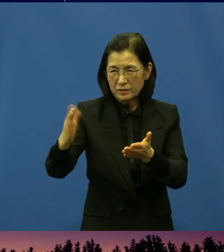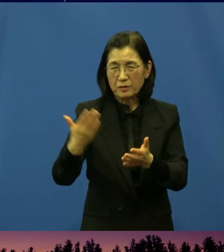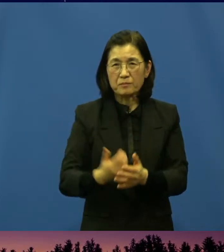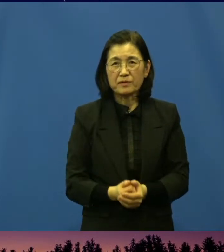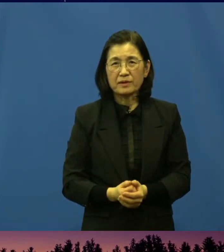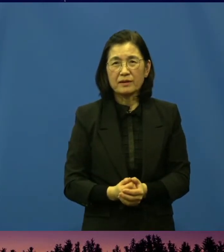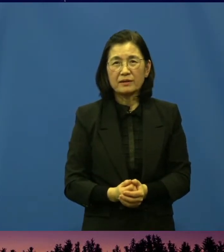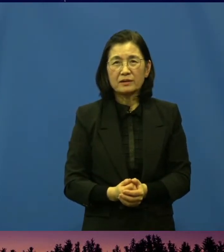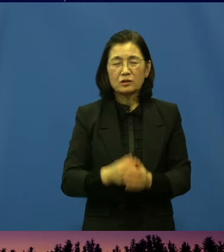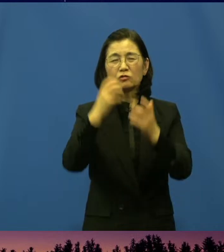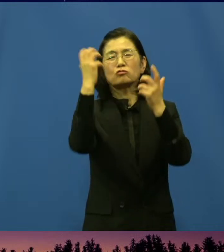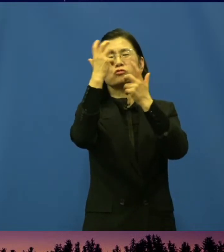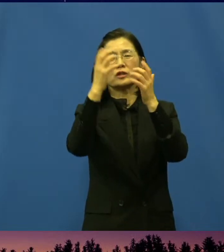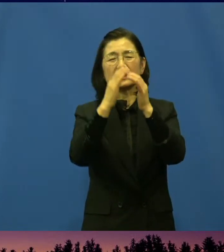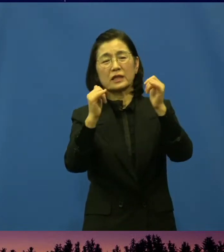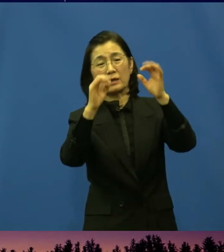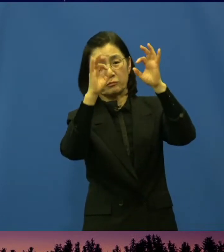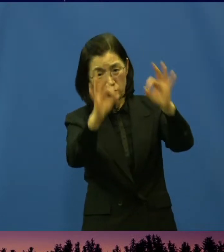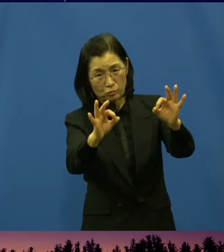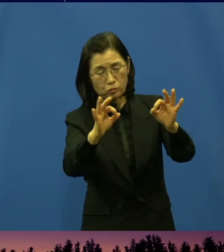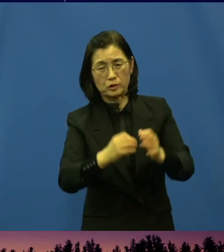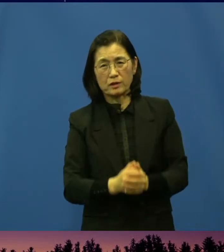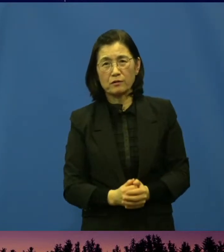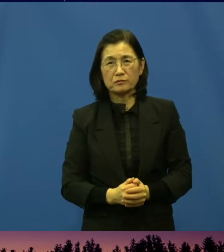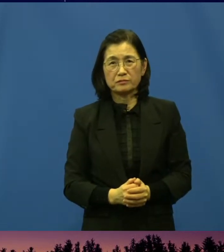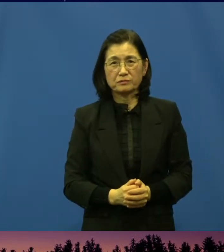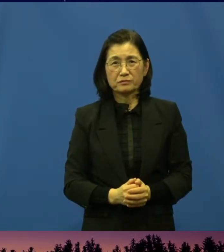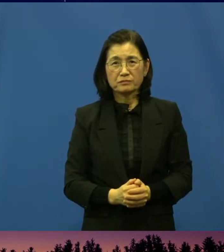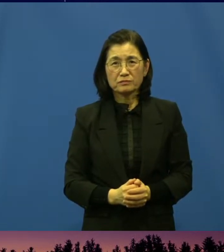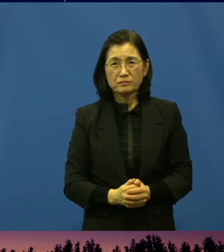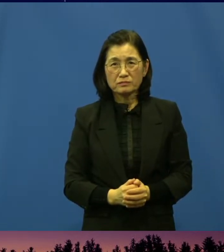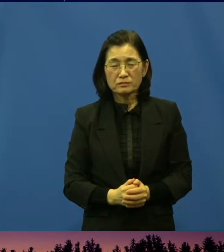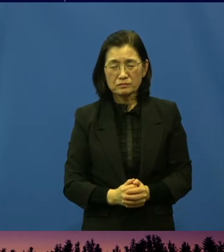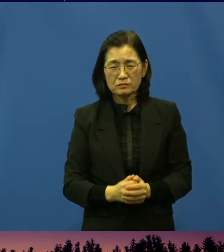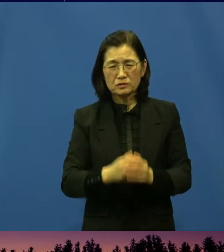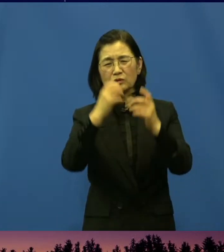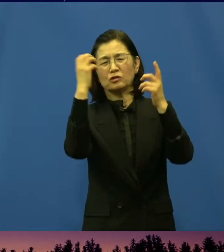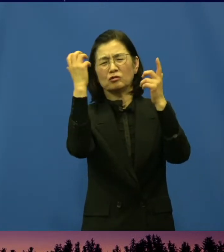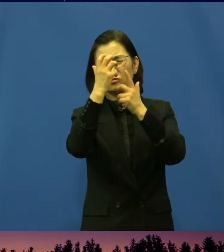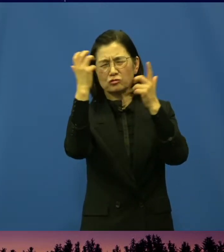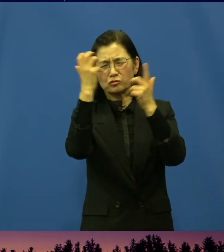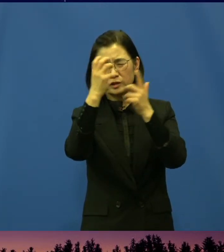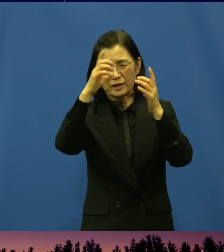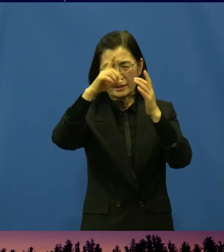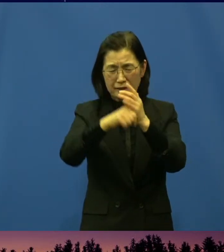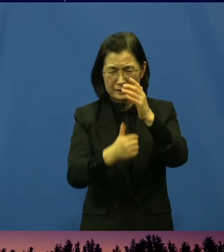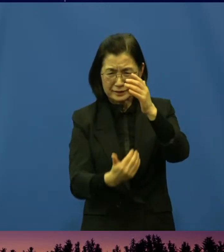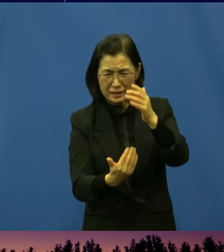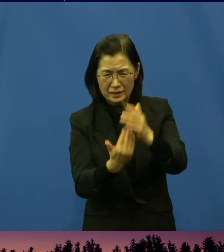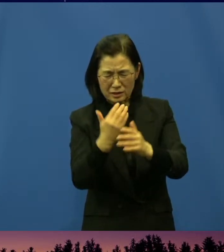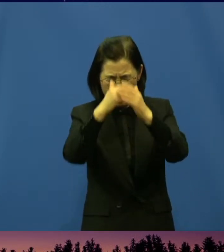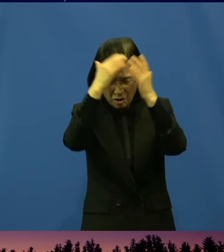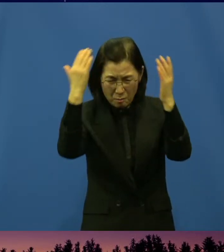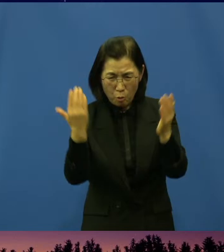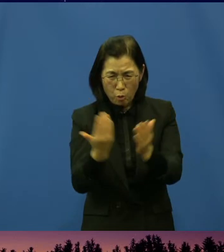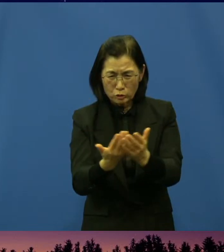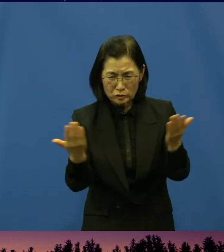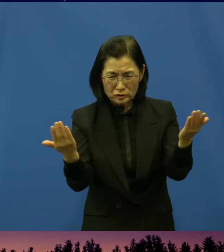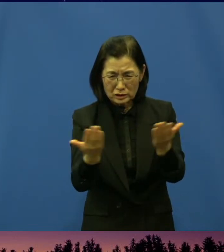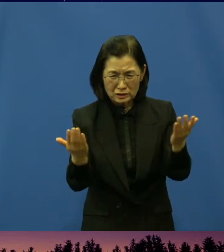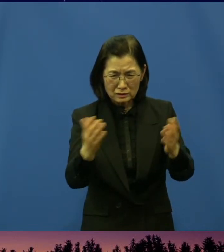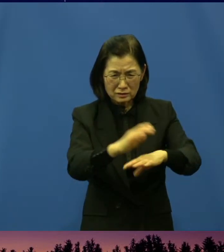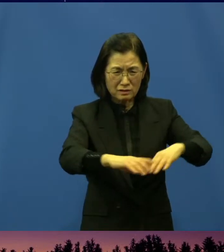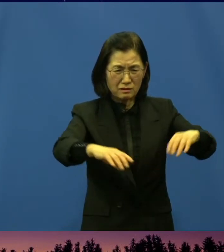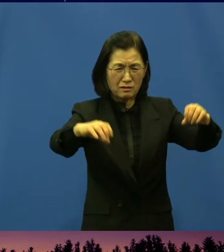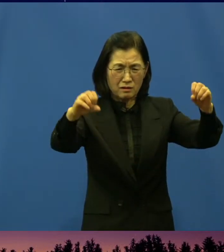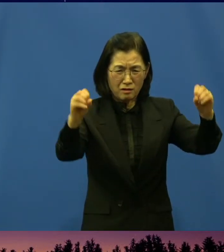어떤 의미가 있어요? 여러분 술 취한 상태에서 일어난 그 모든 것은 의미가 없는 거잖아요. 술 취한 상태에서 그가 한 말,